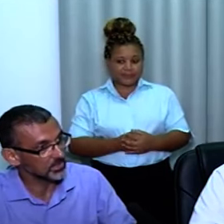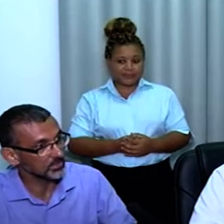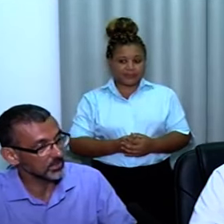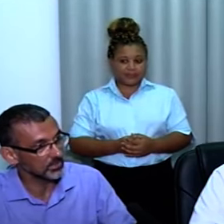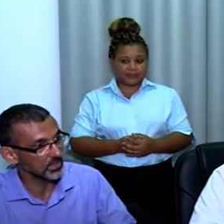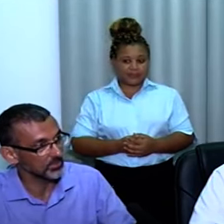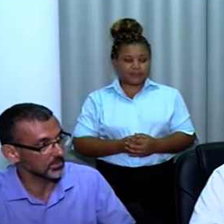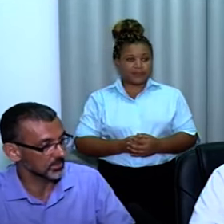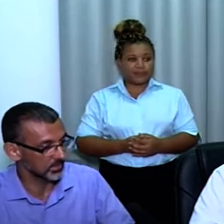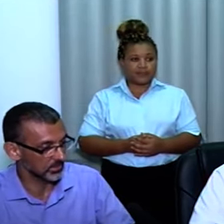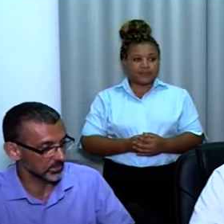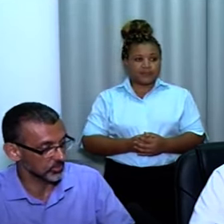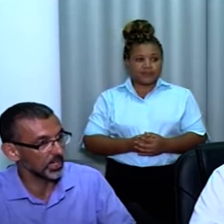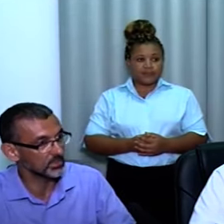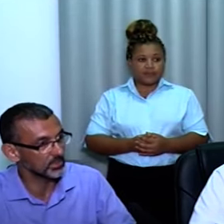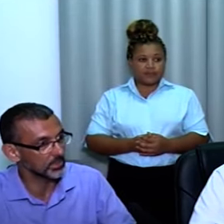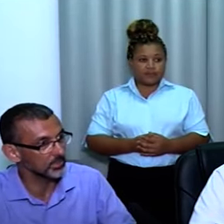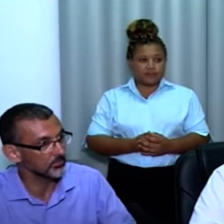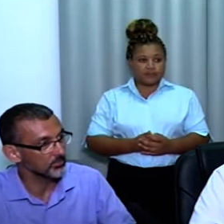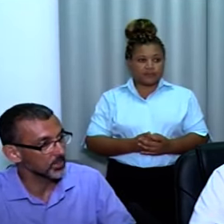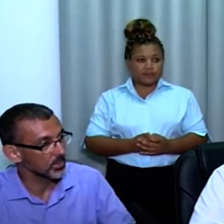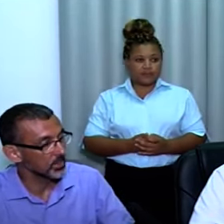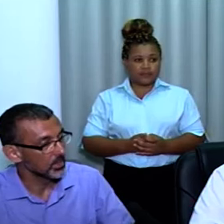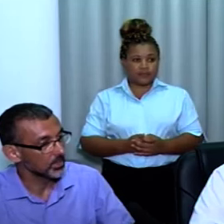la santé, le service soins de la santé,